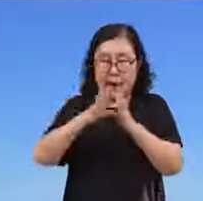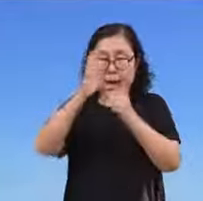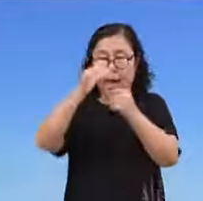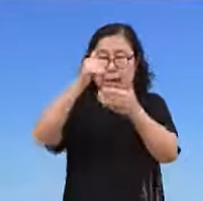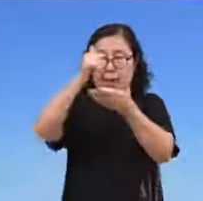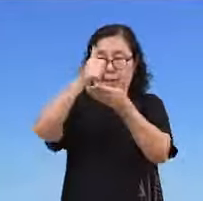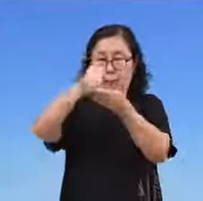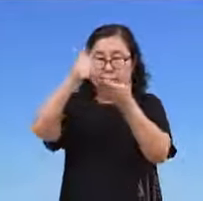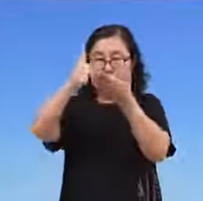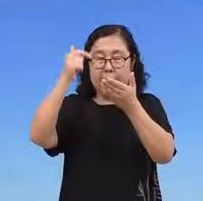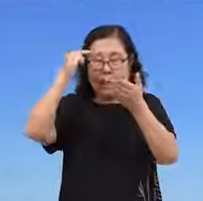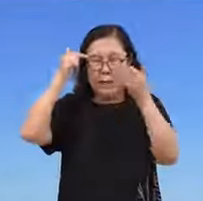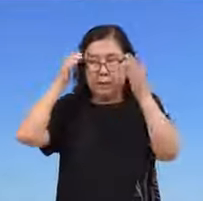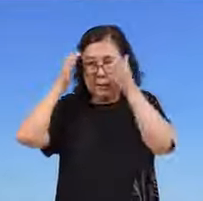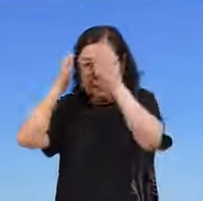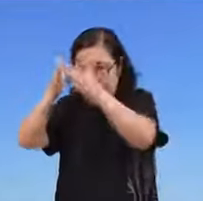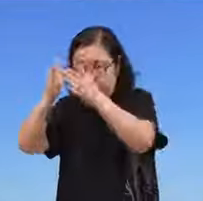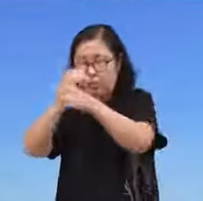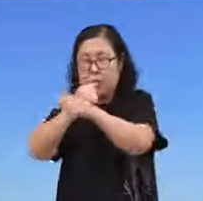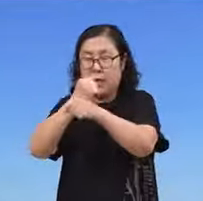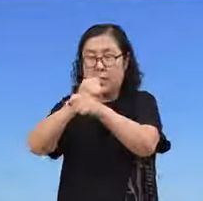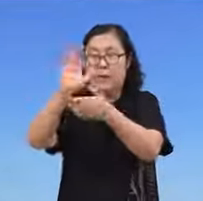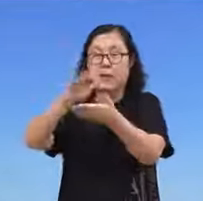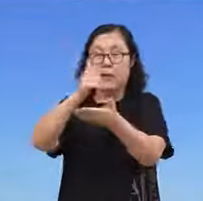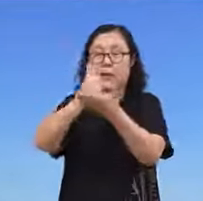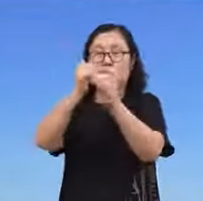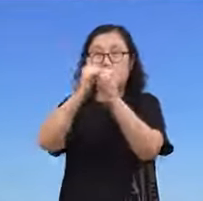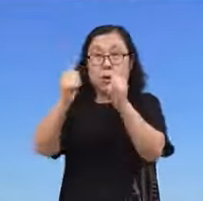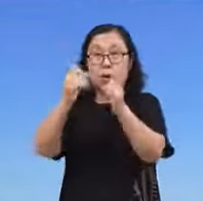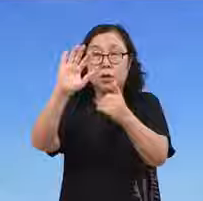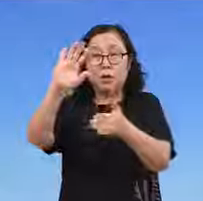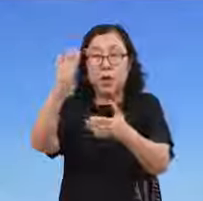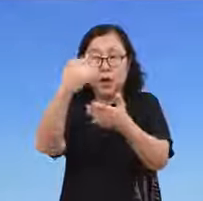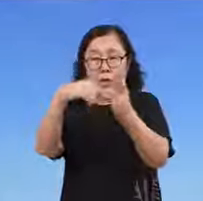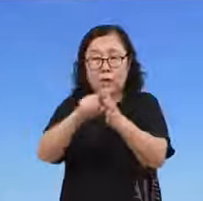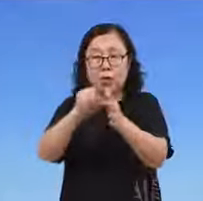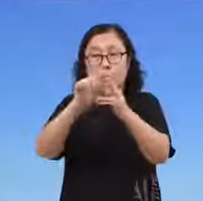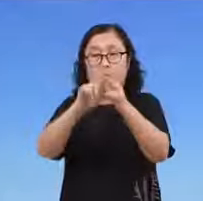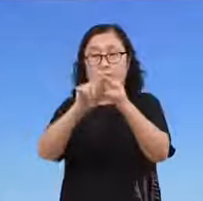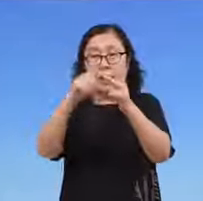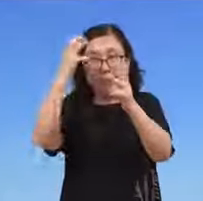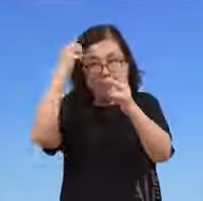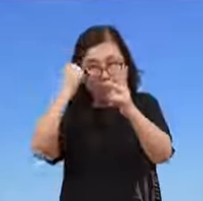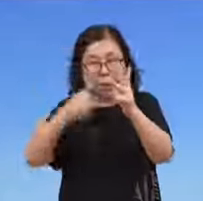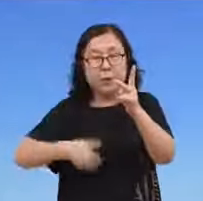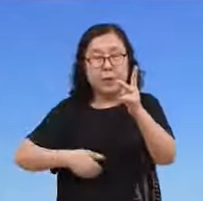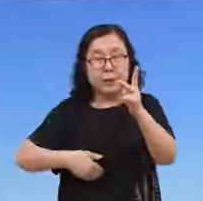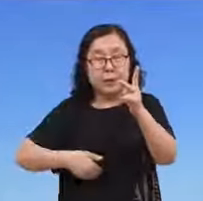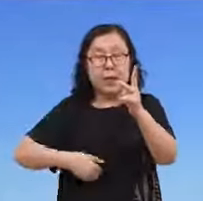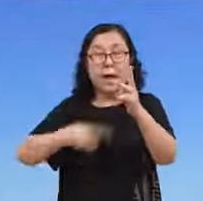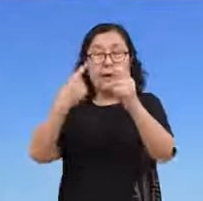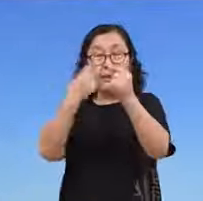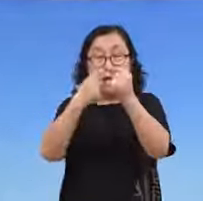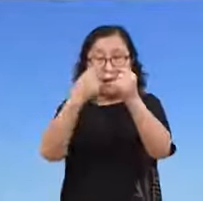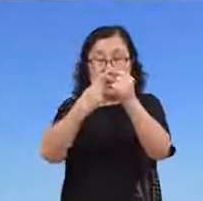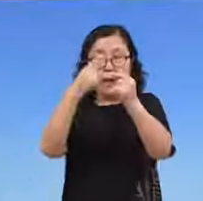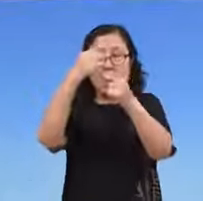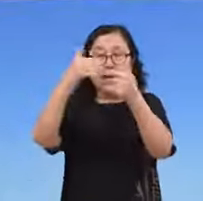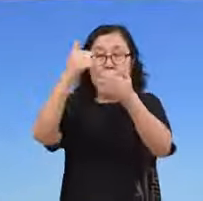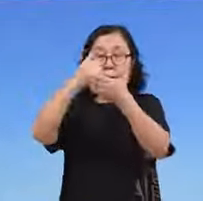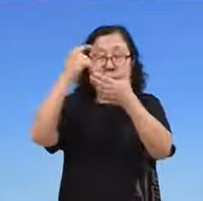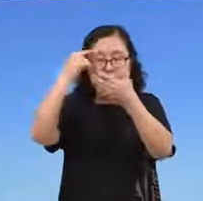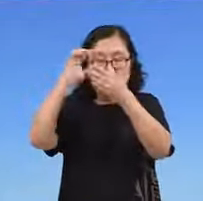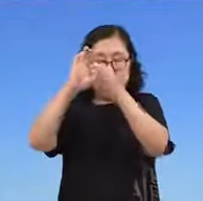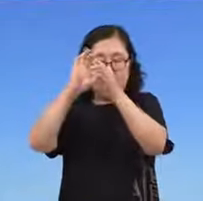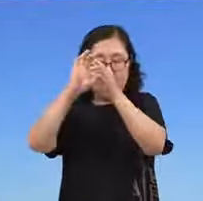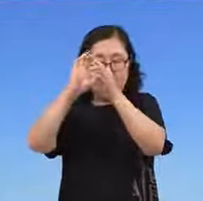때 하나님께 집중하는 그런 크리스천이 되기 위해서는 두 가지를 기억하셔야 되면, 첫째가 뭐냐?